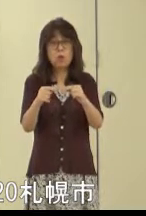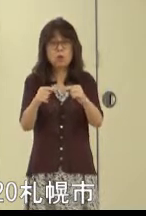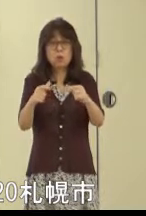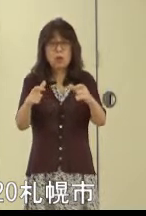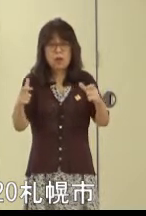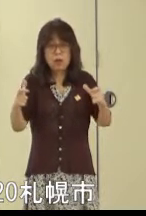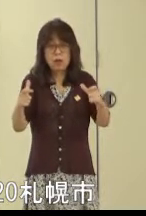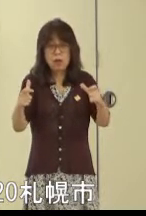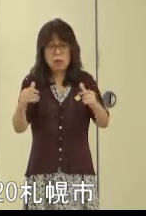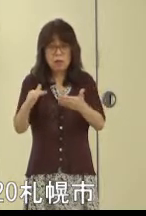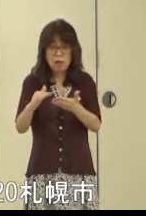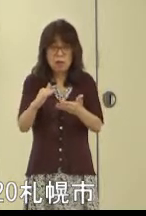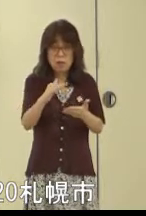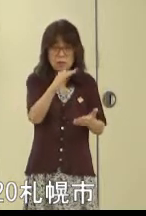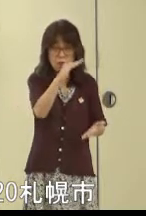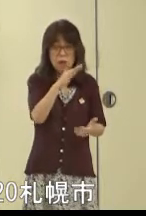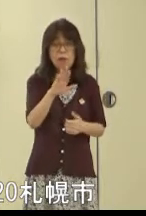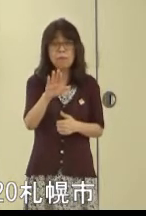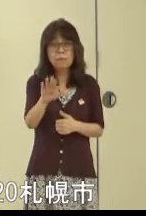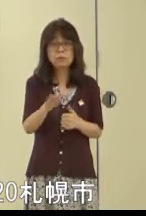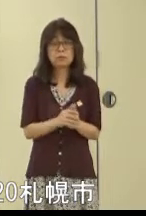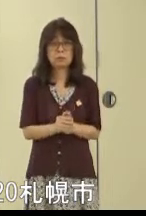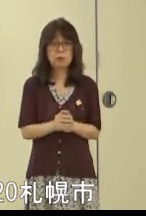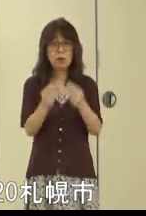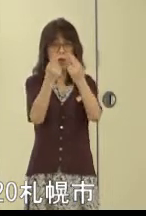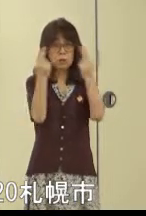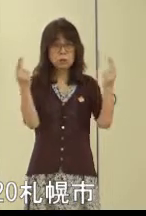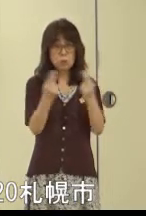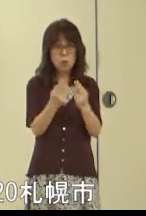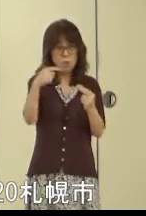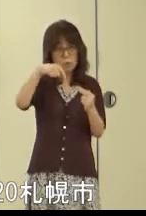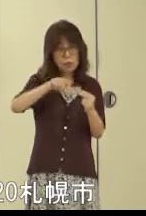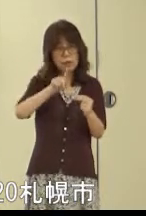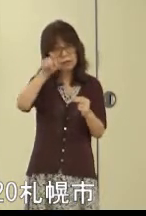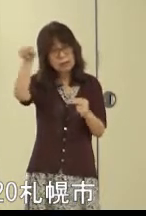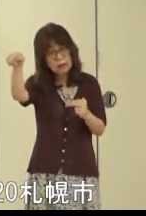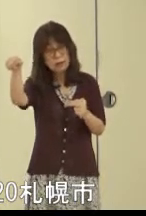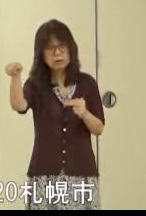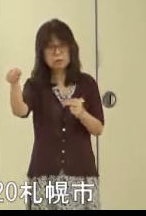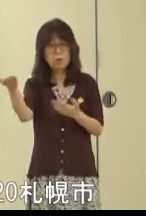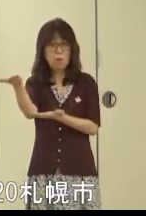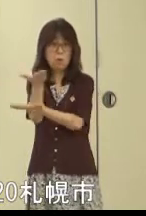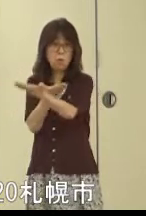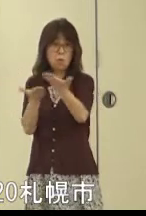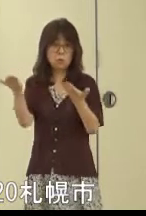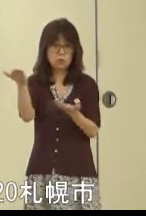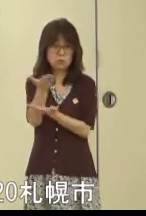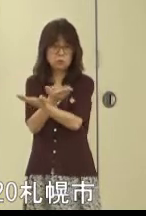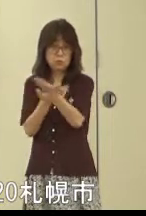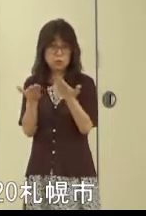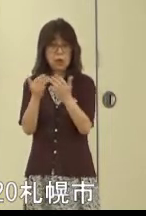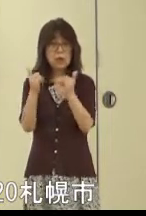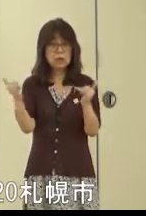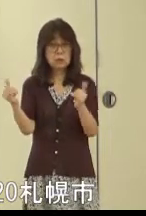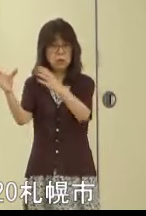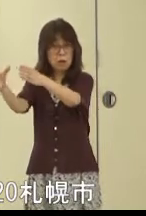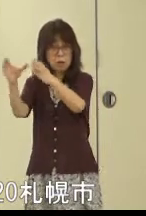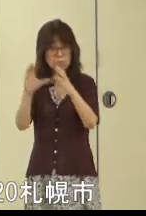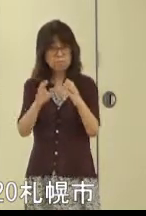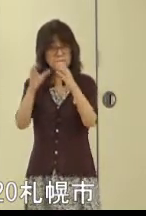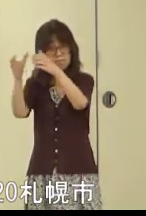ますまあそういう意味では道内外その交流人の動きがありました